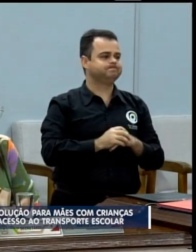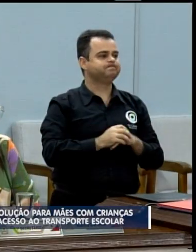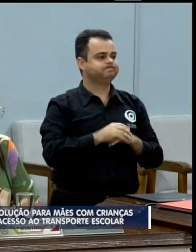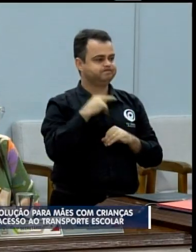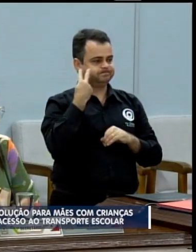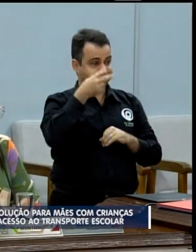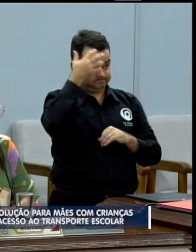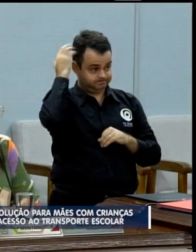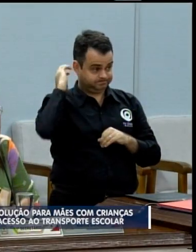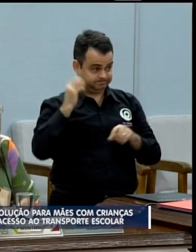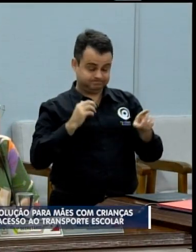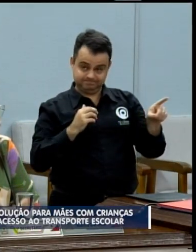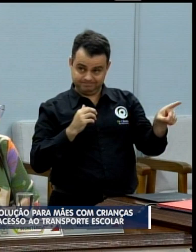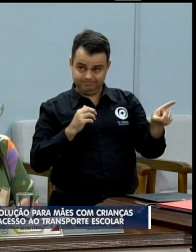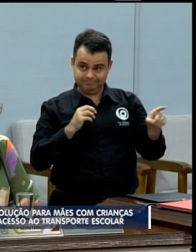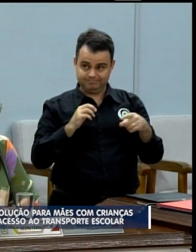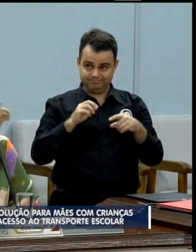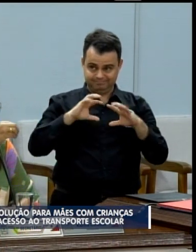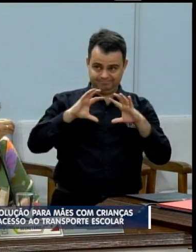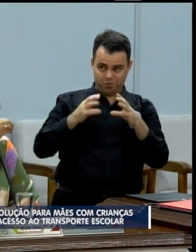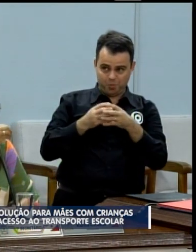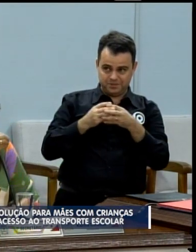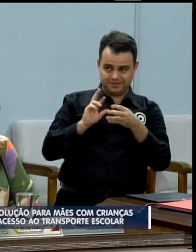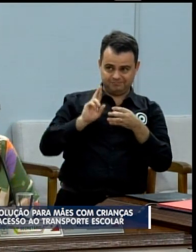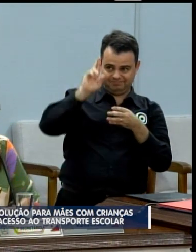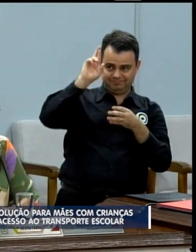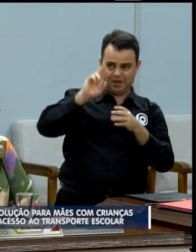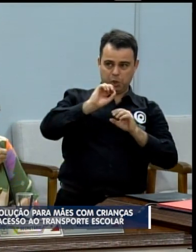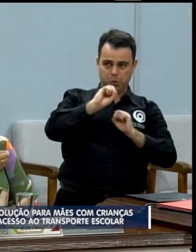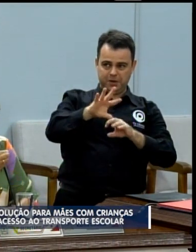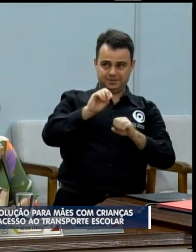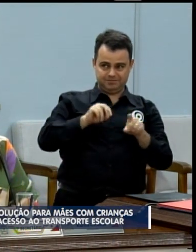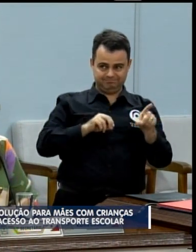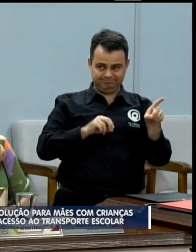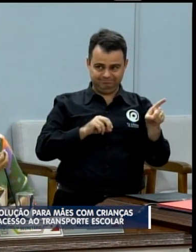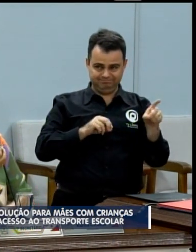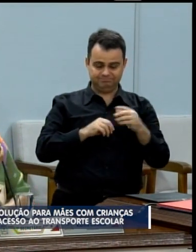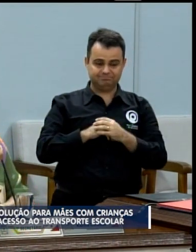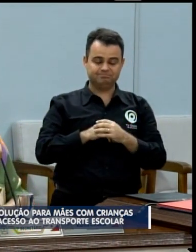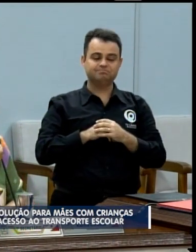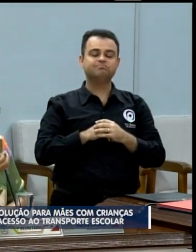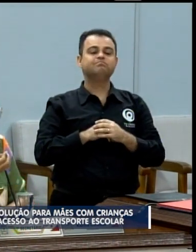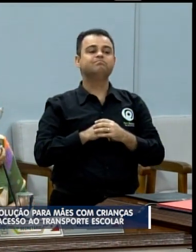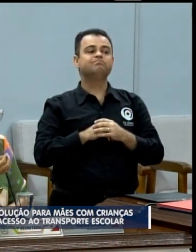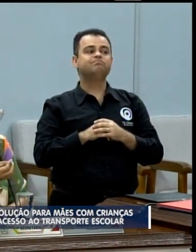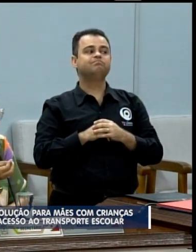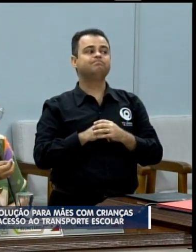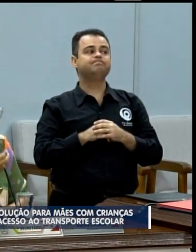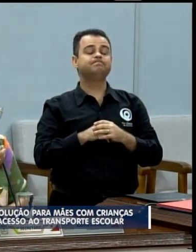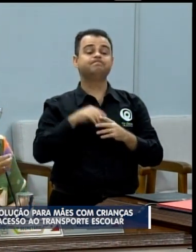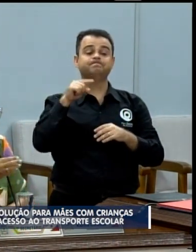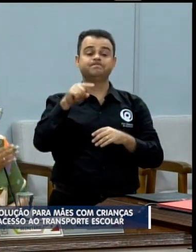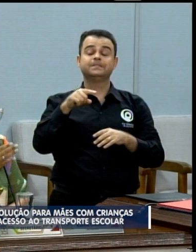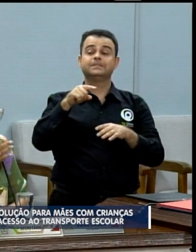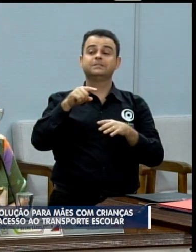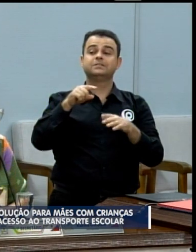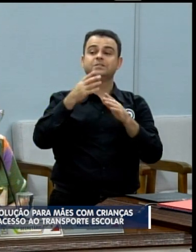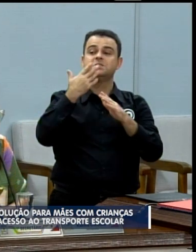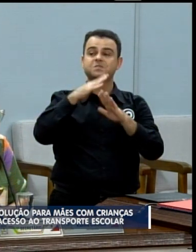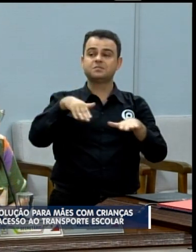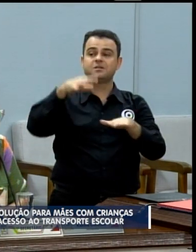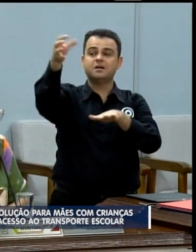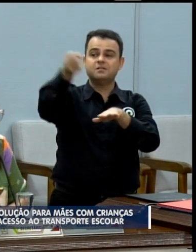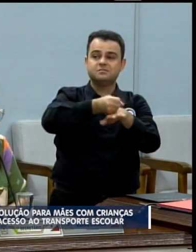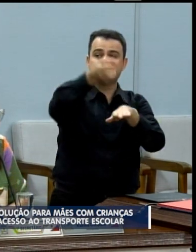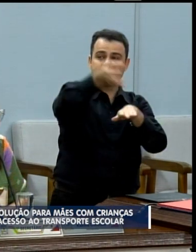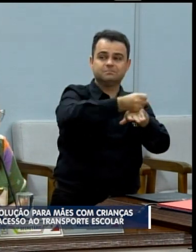o senhor que está na educação, a gente mudou recentemente. Eu estou dizendo que esse assunto do transporte, um exemplo, quantos anos tem o